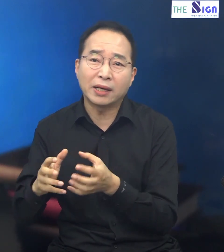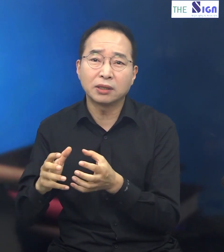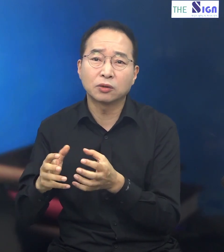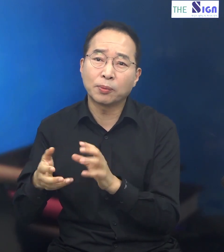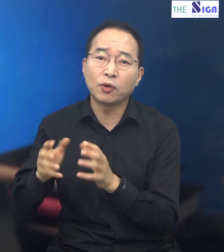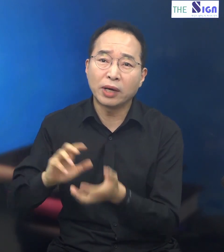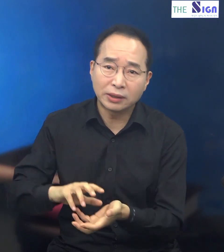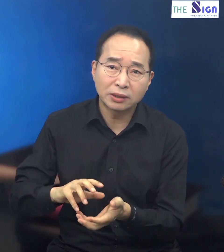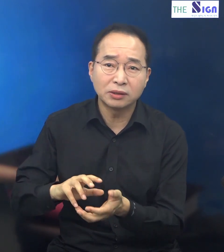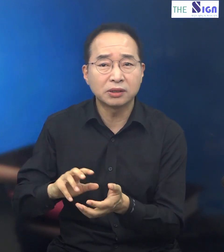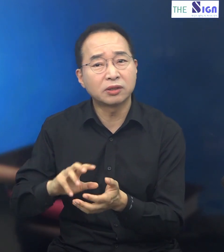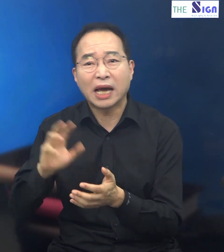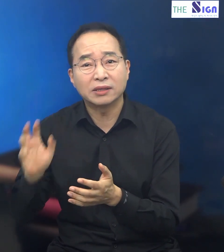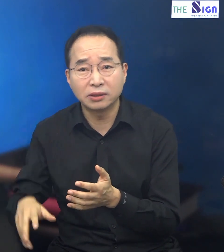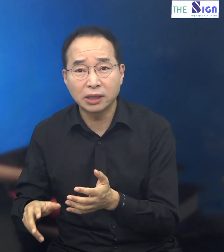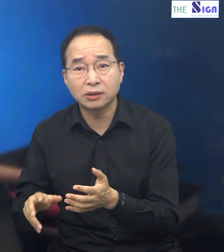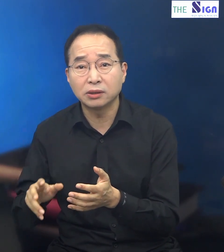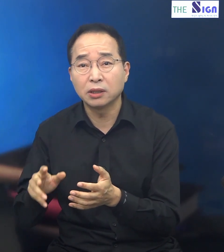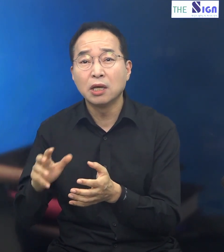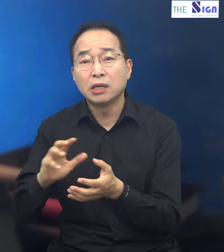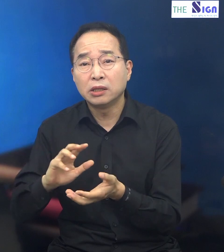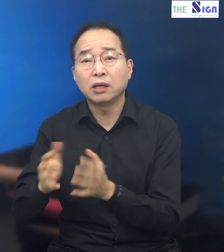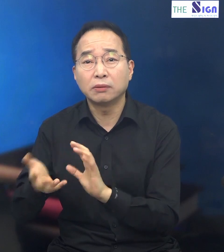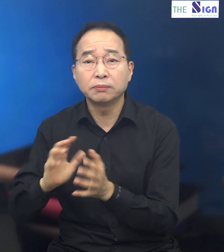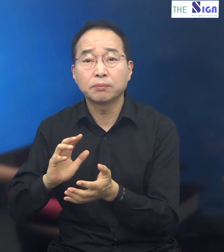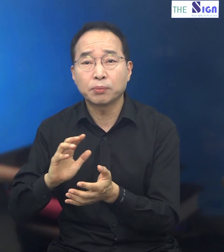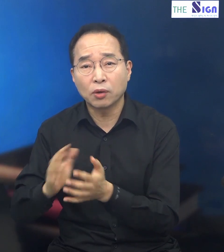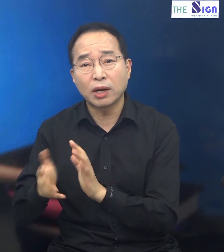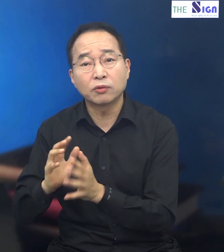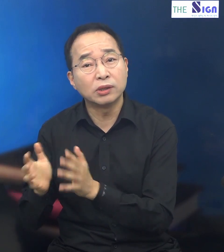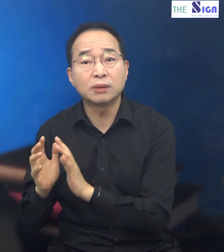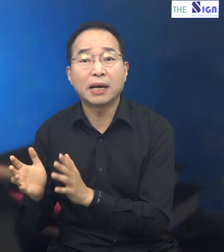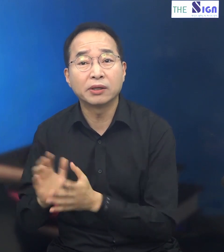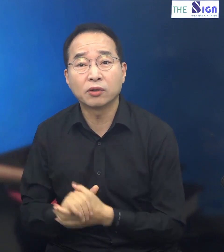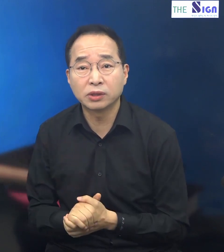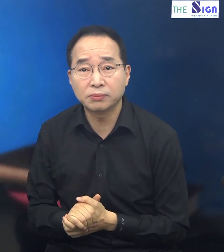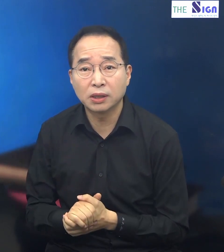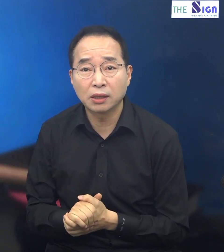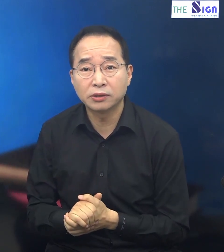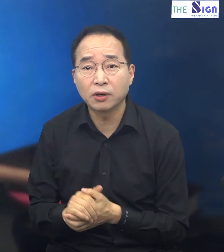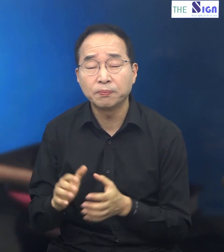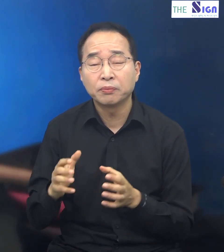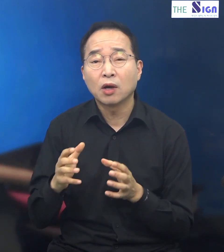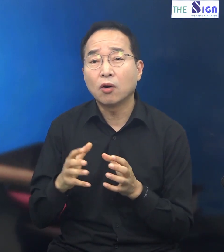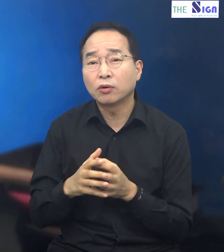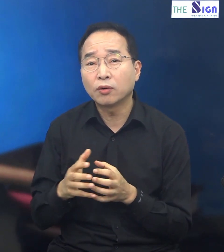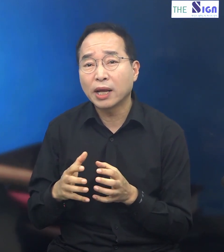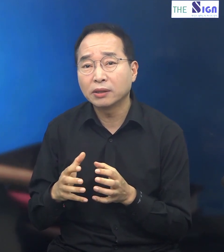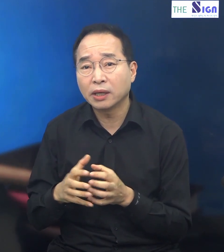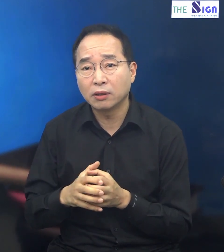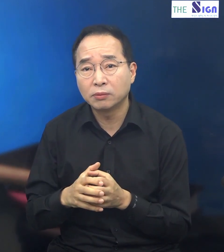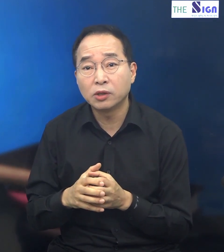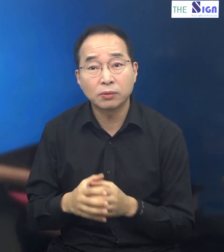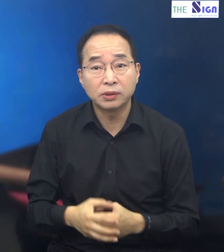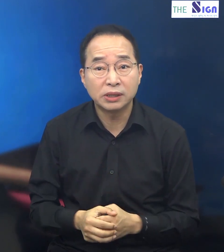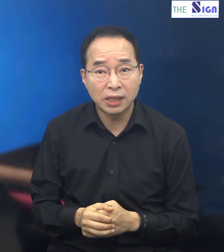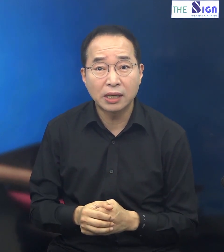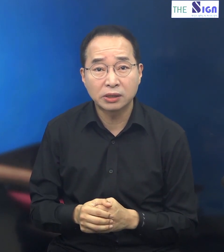또 변형한다든지 그렇게 안 쓴다든지 이런 변화를 굉장히 많이 겪습니다. 그래서 언어라는 개념을 여러분들이